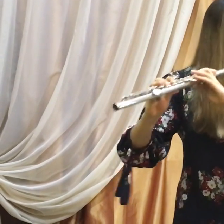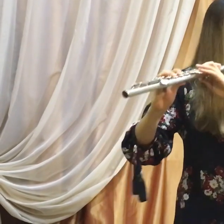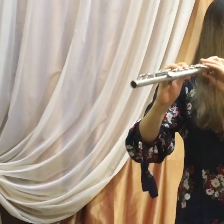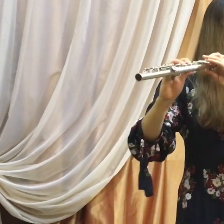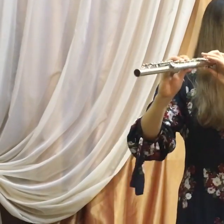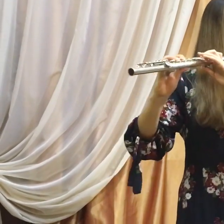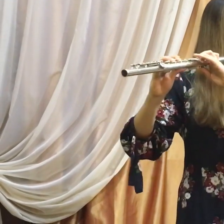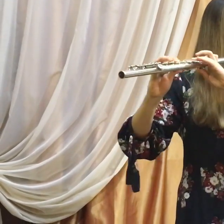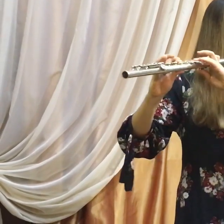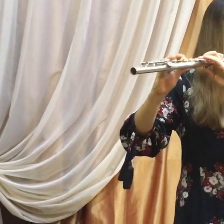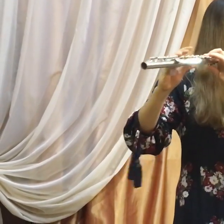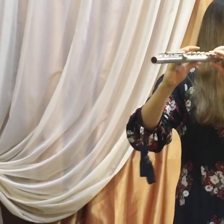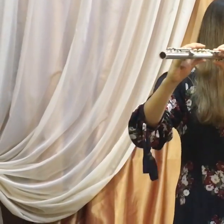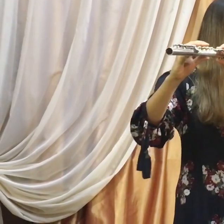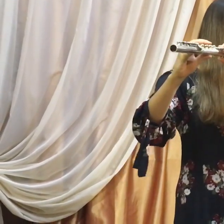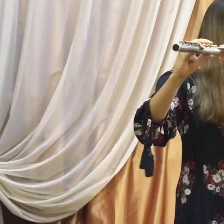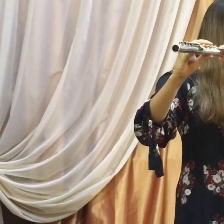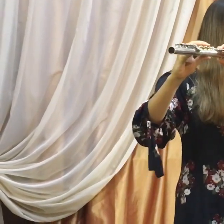más